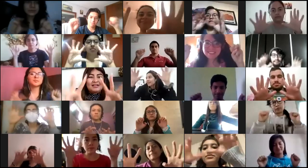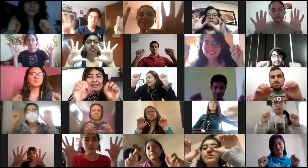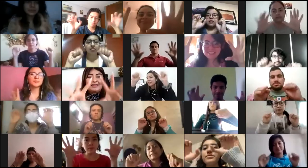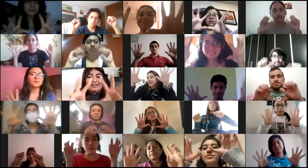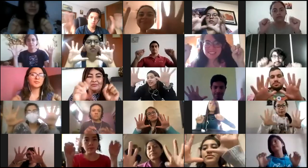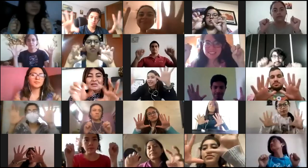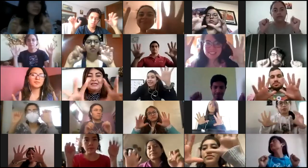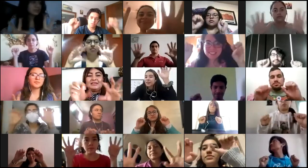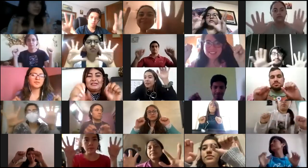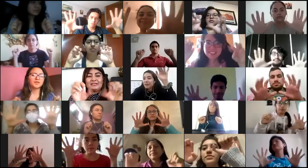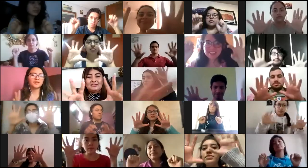dedo, ¿vale?